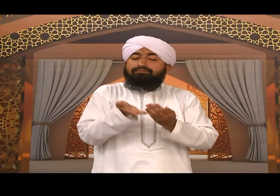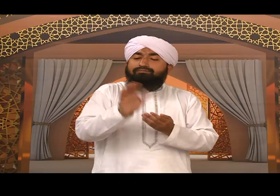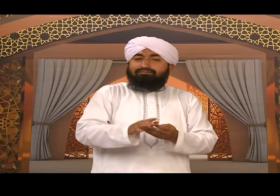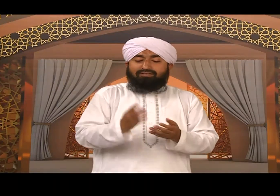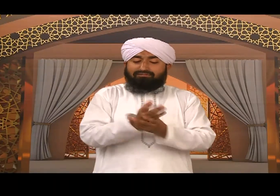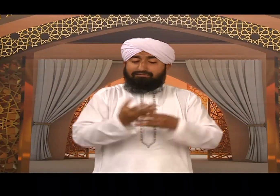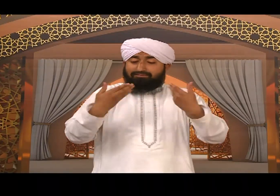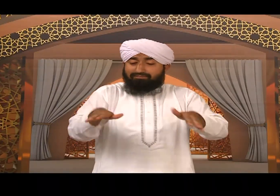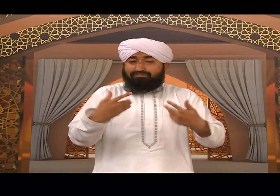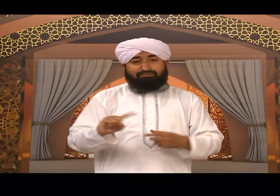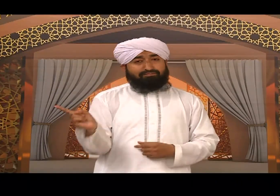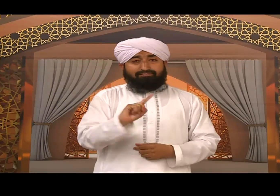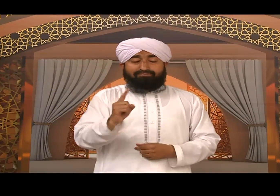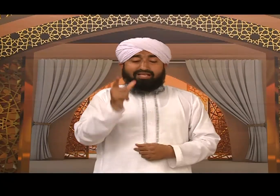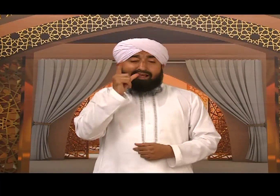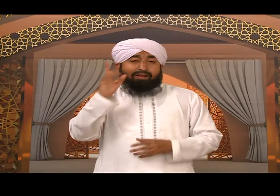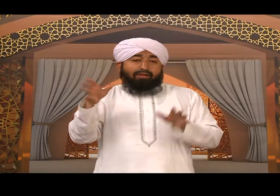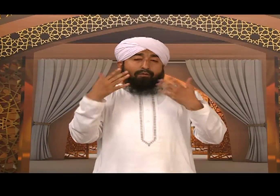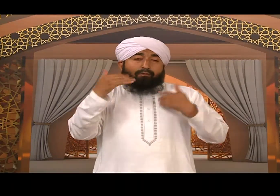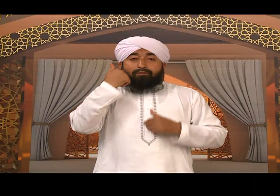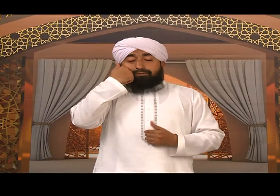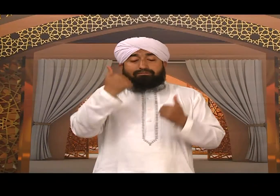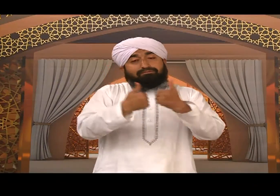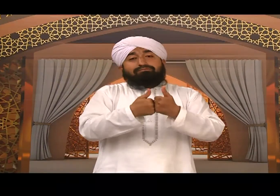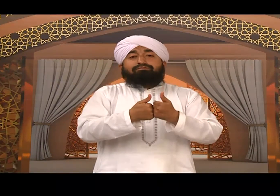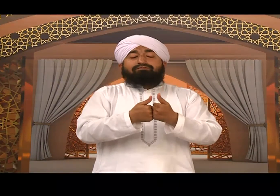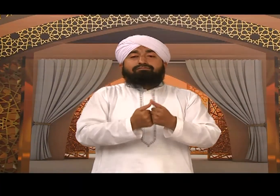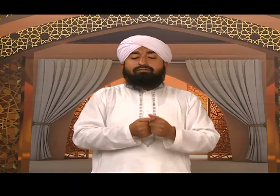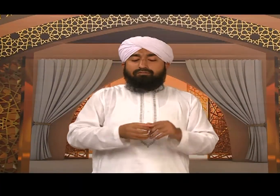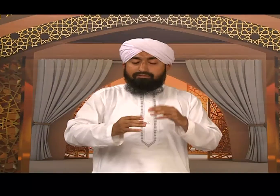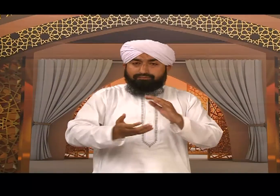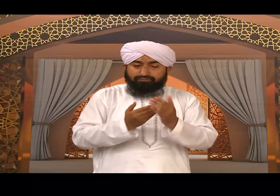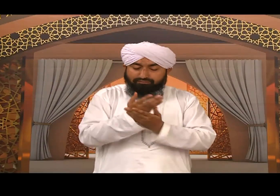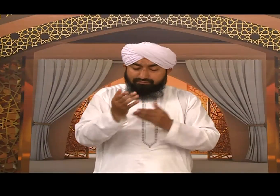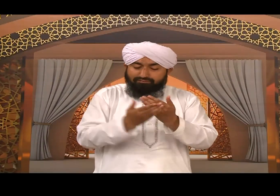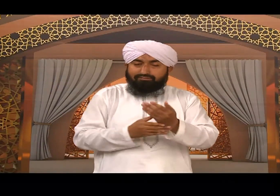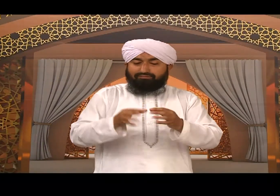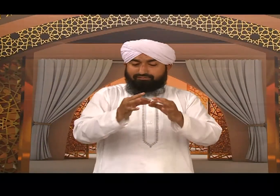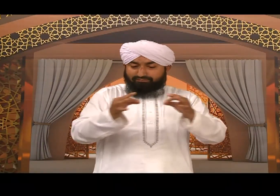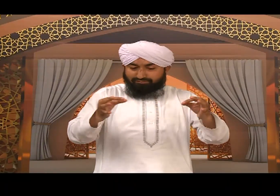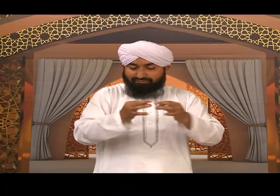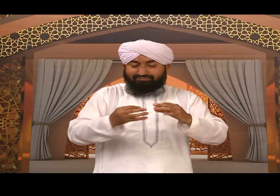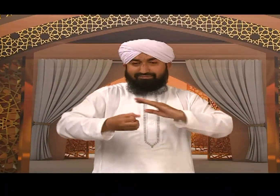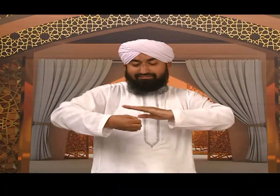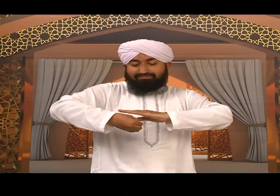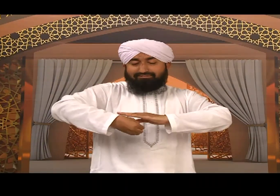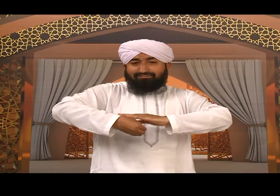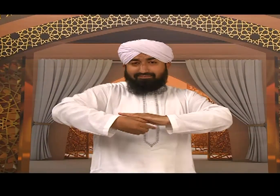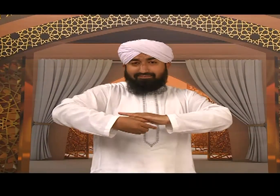وضو کے بعد ہاتھ نہ جھٹکیں کہ شیطان کا پنکھا ہے۔ بعد وضو میانی یعنی جامے کا وہ حصہ جو